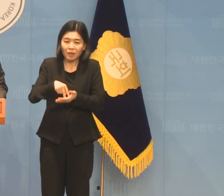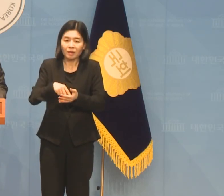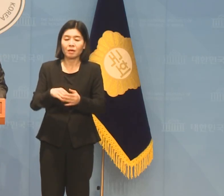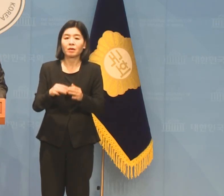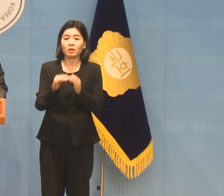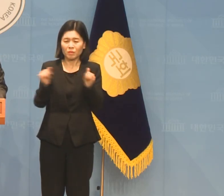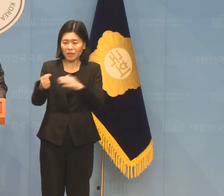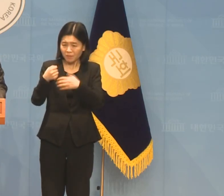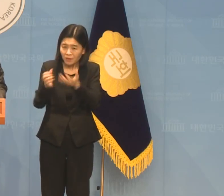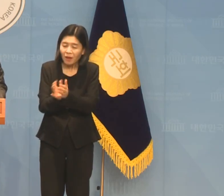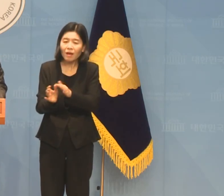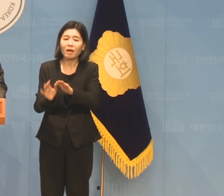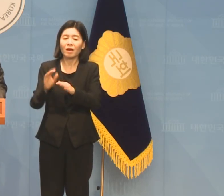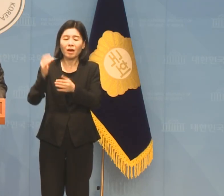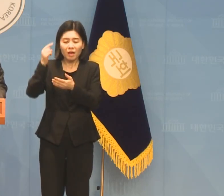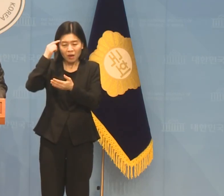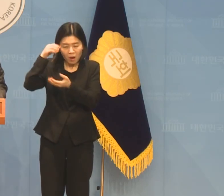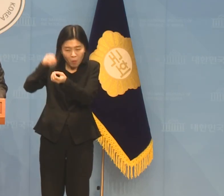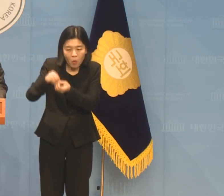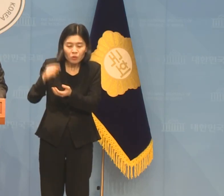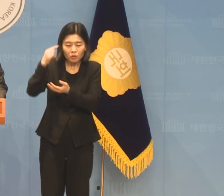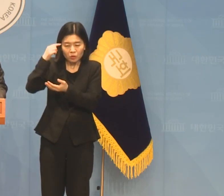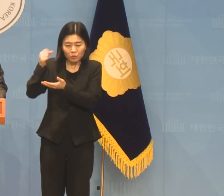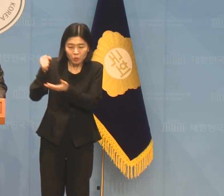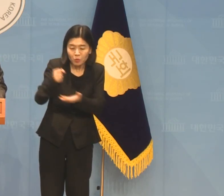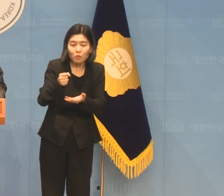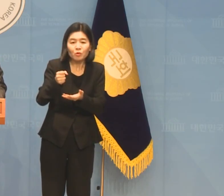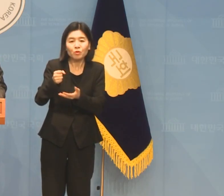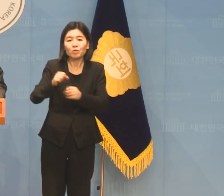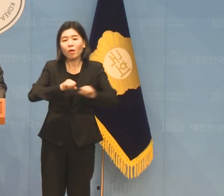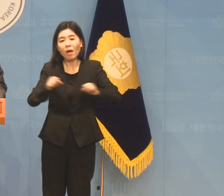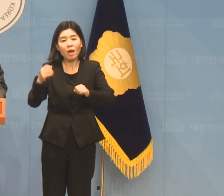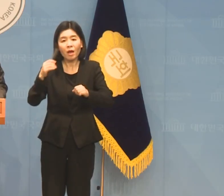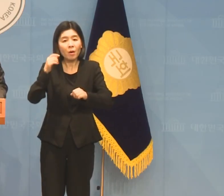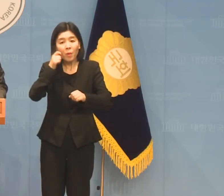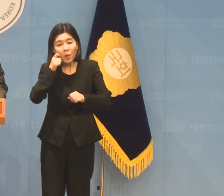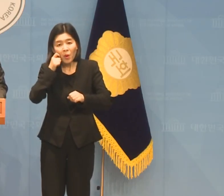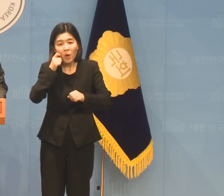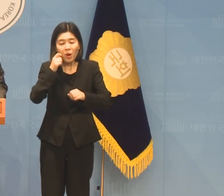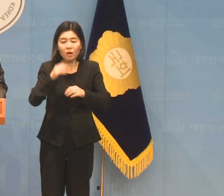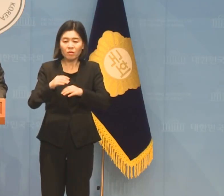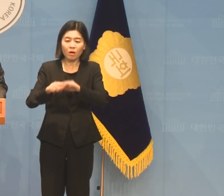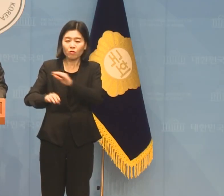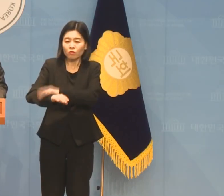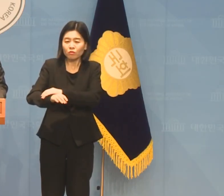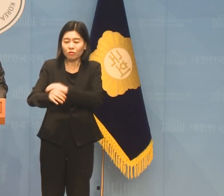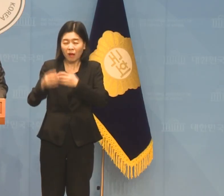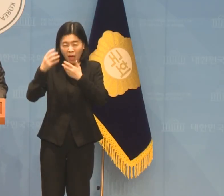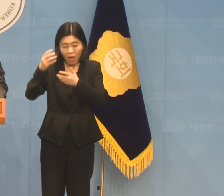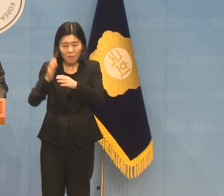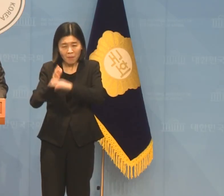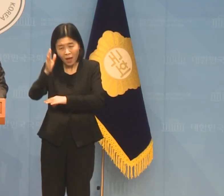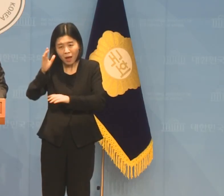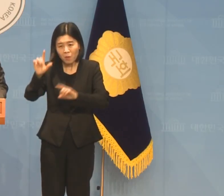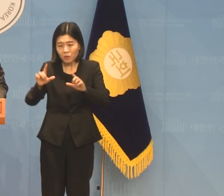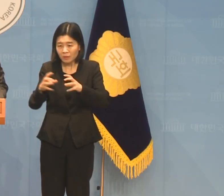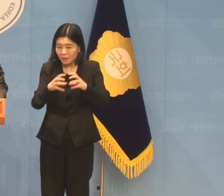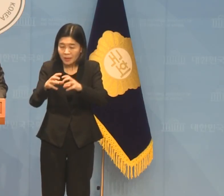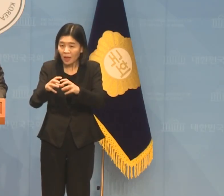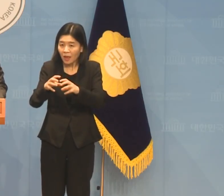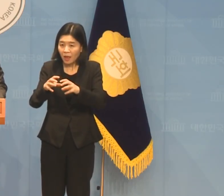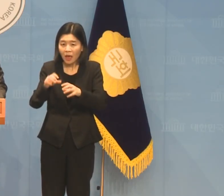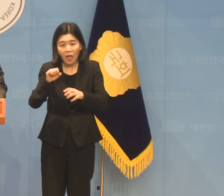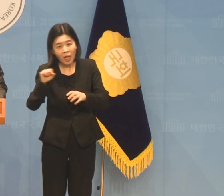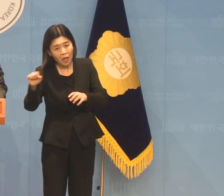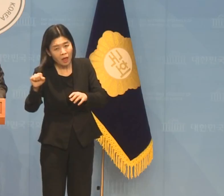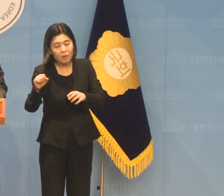이렇게 정통 보수 정당으로서의 역할을 해내지 못하고 극우 또는 수구의 모습이 되어버린다면 대한민국을 지탱해야